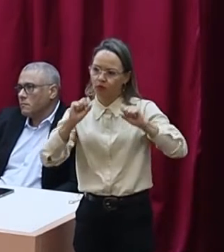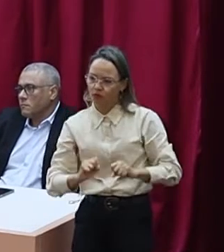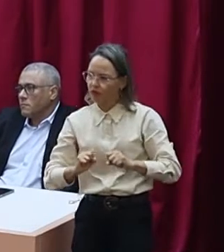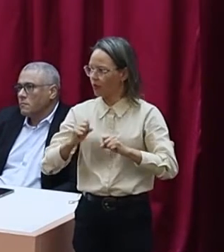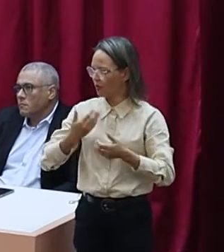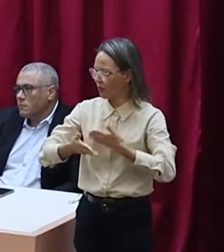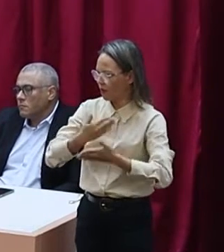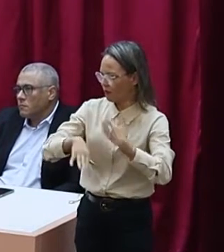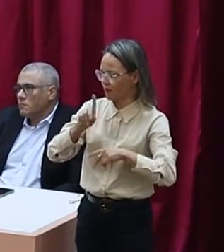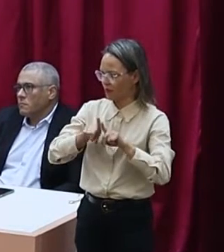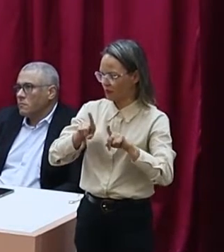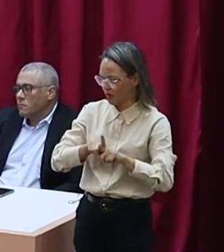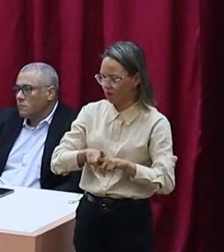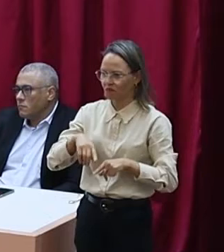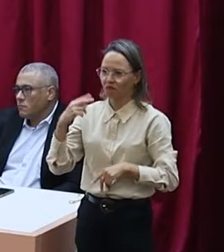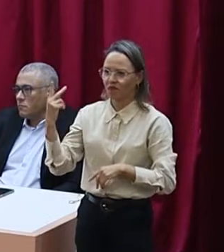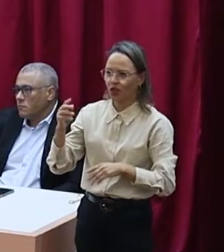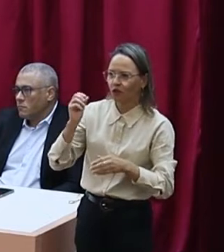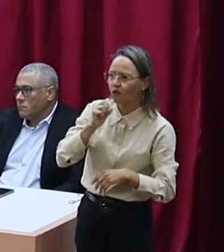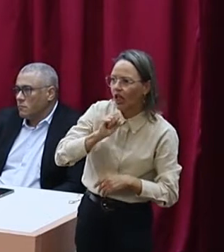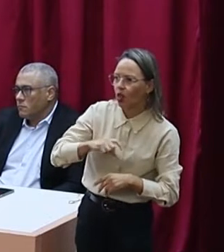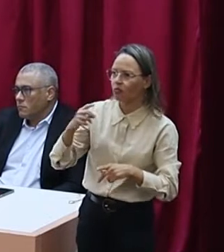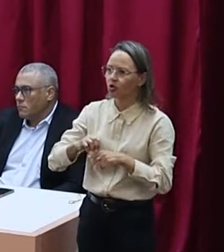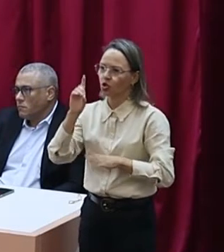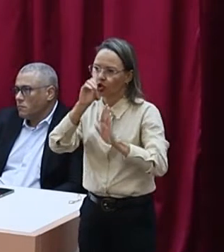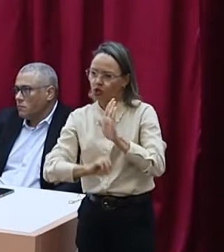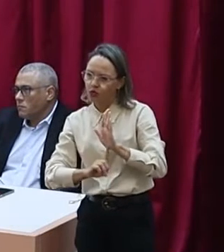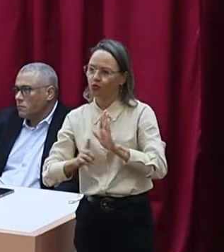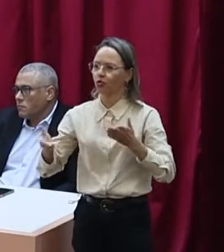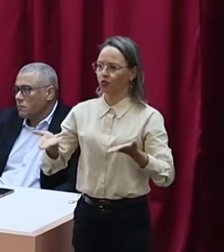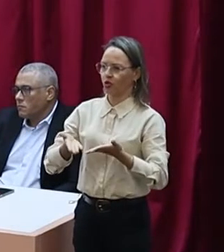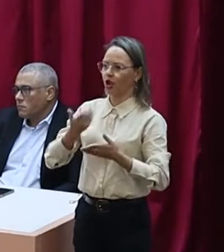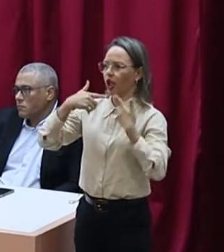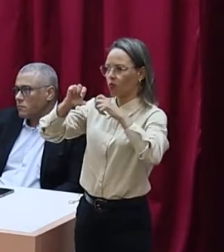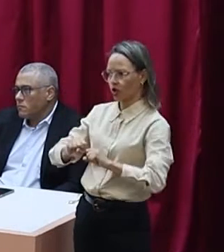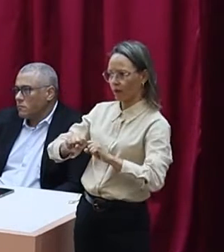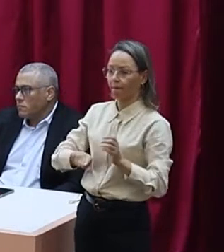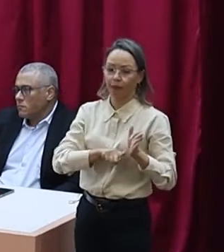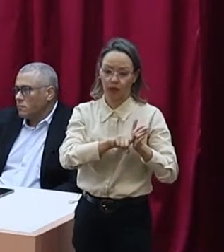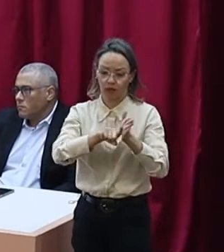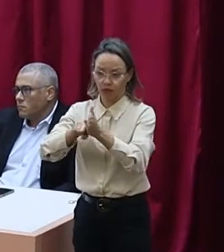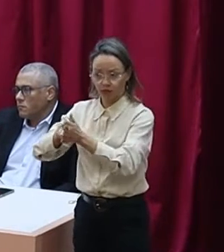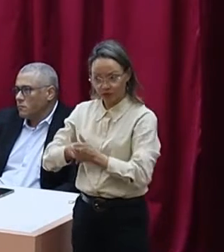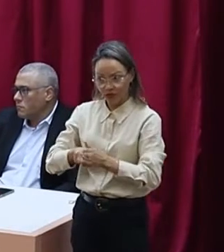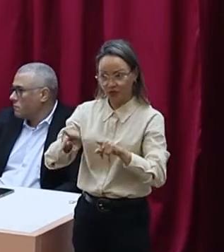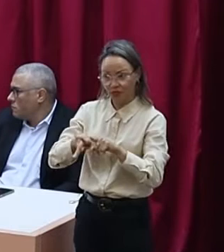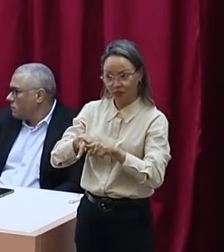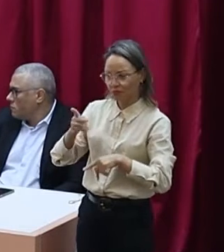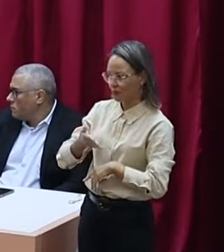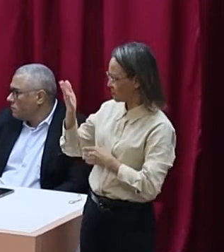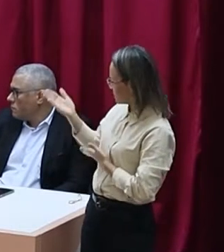linguísticos incidentais, velhos desafios para um novo direito linguístico. O pesquisador Miguel Ángel